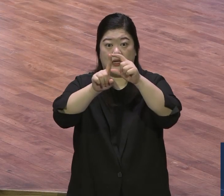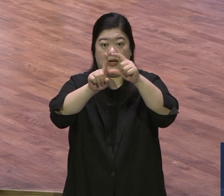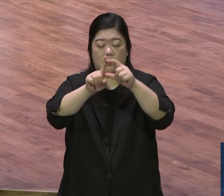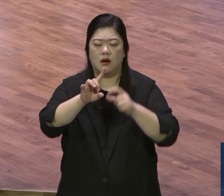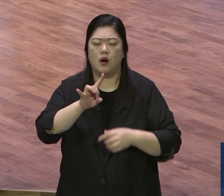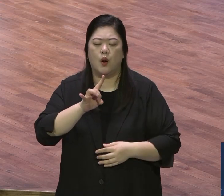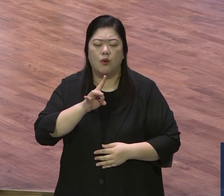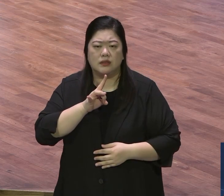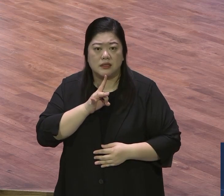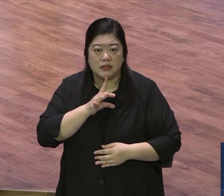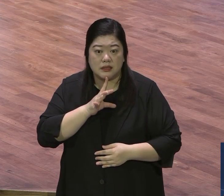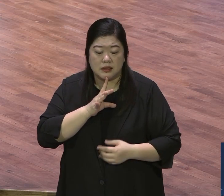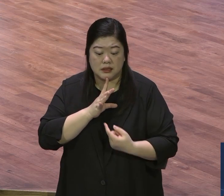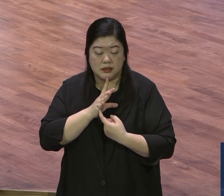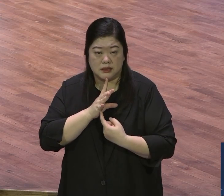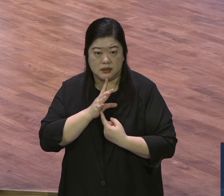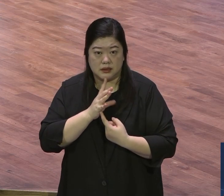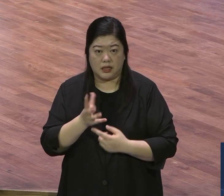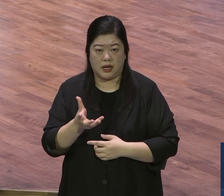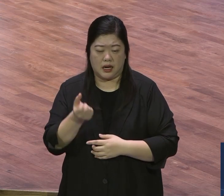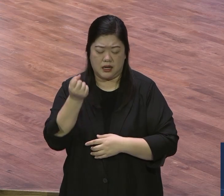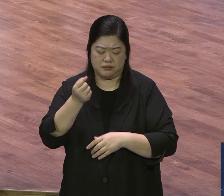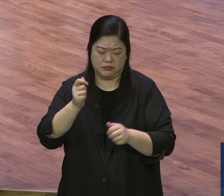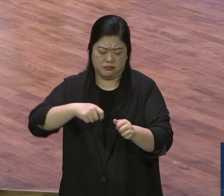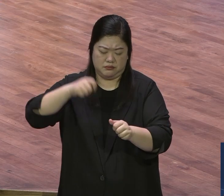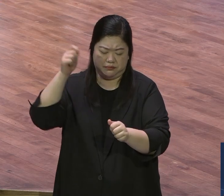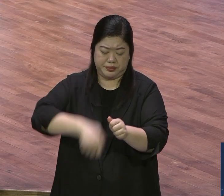복음에 선한 영향이 부여되십니다